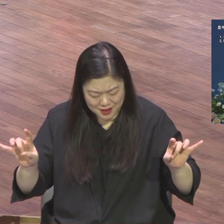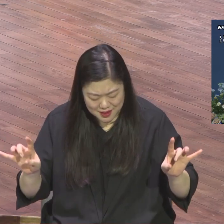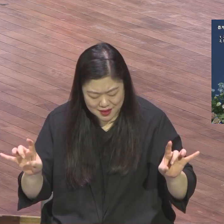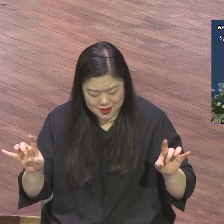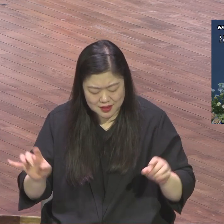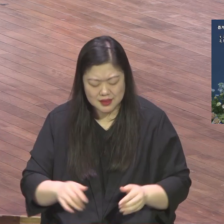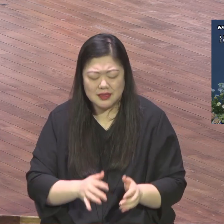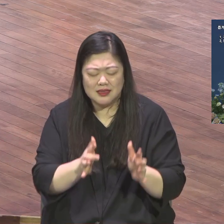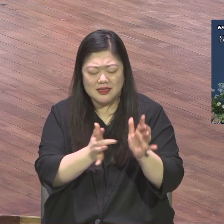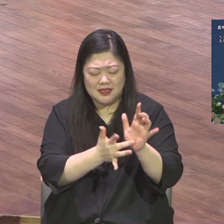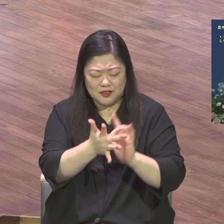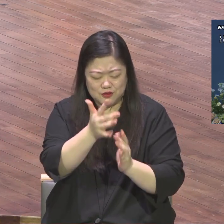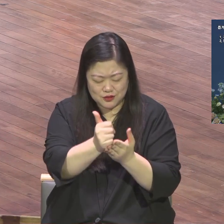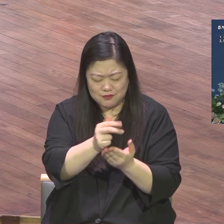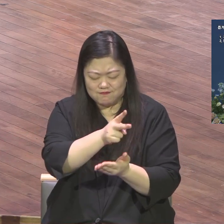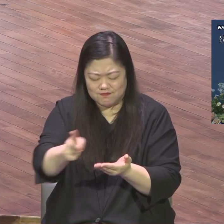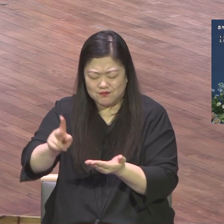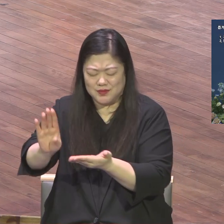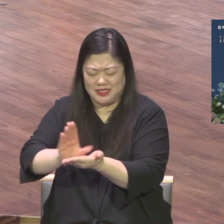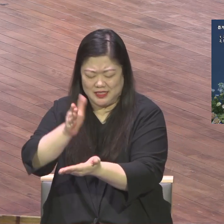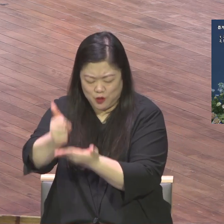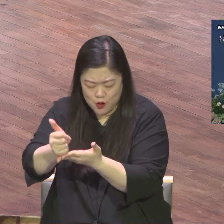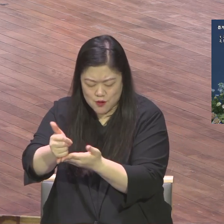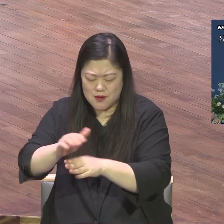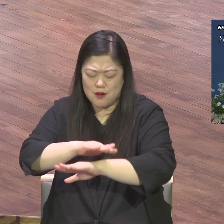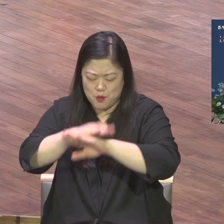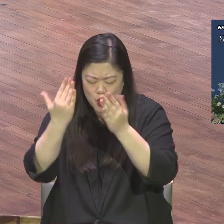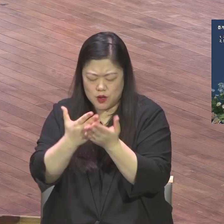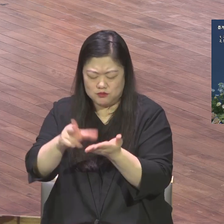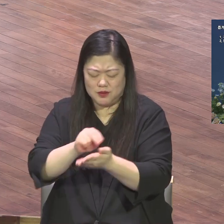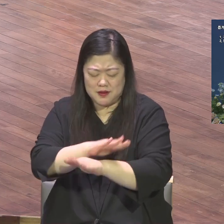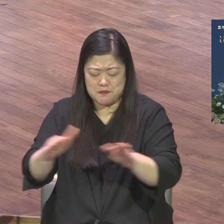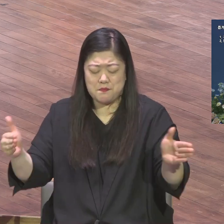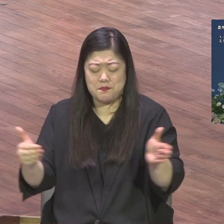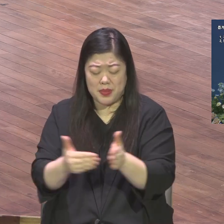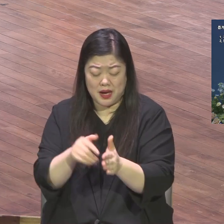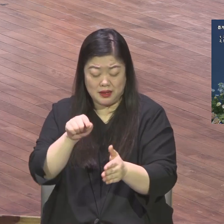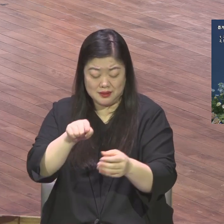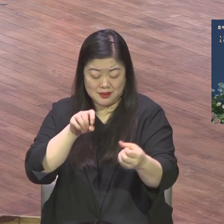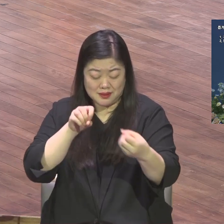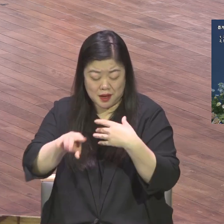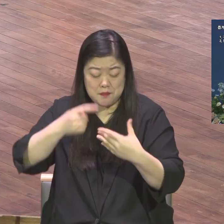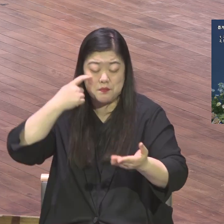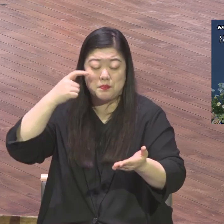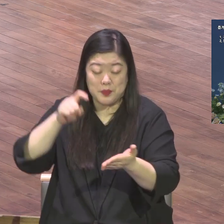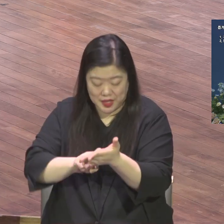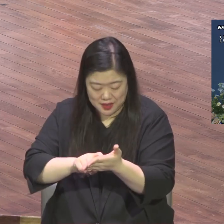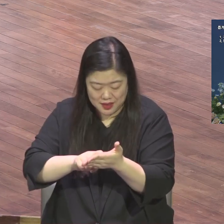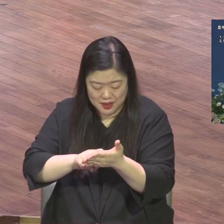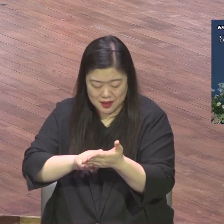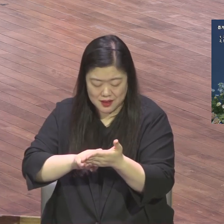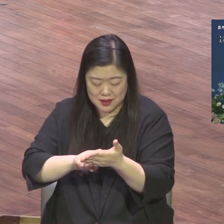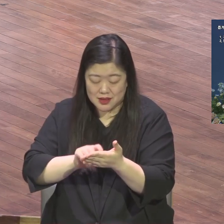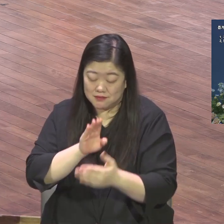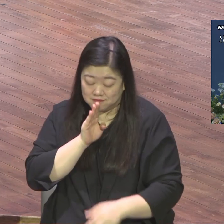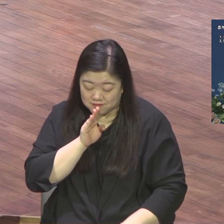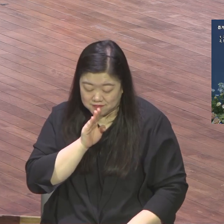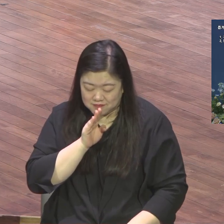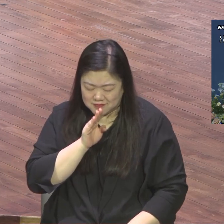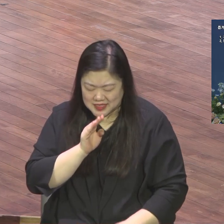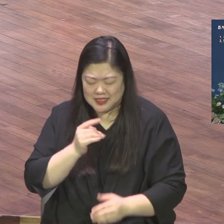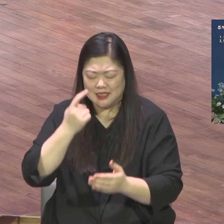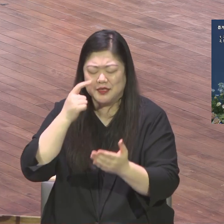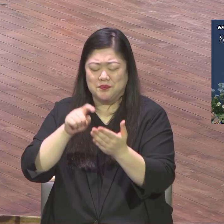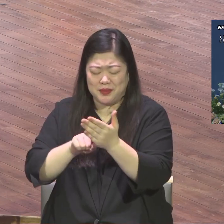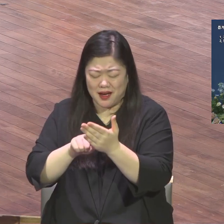그리스도란 사실을 믿고 답이 났다고 하면 증거 있는 신앙생활 하고 있다고 하면 이제부터